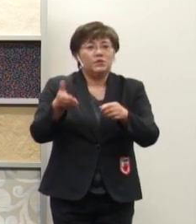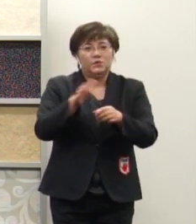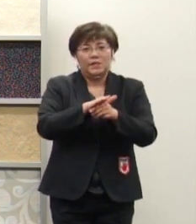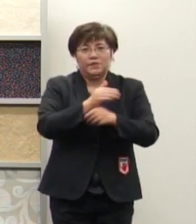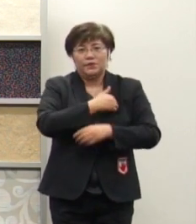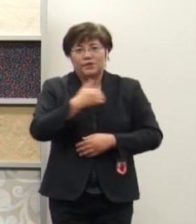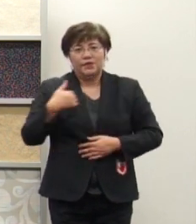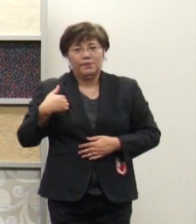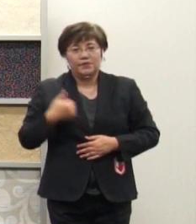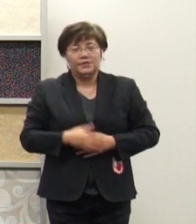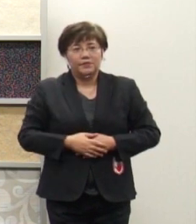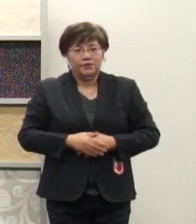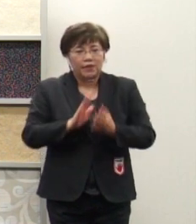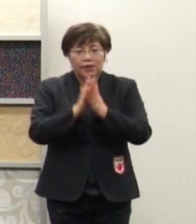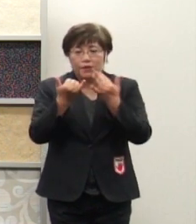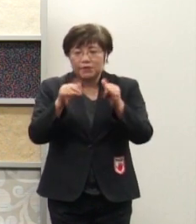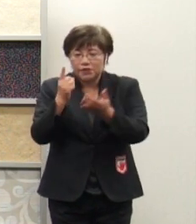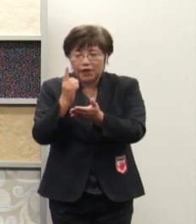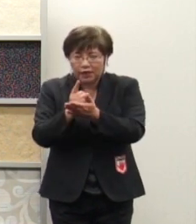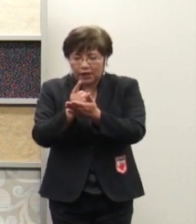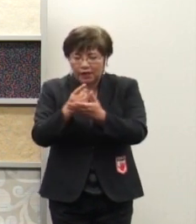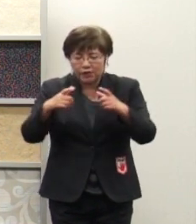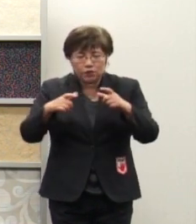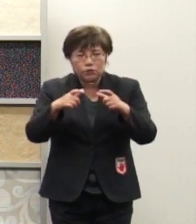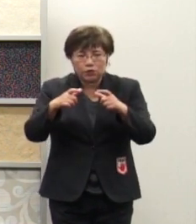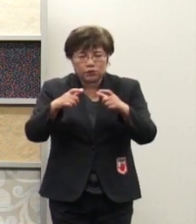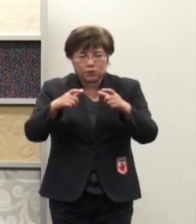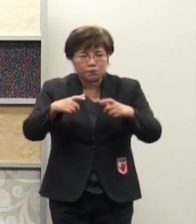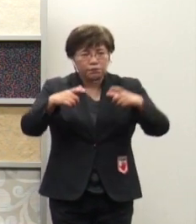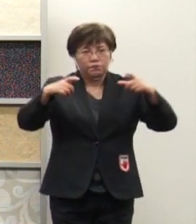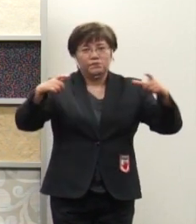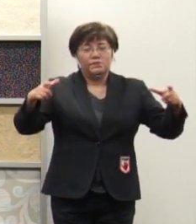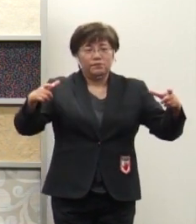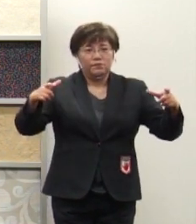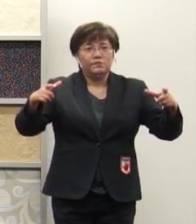県民限定で行う場合に比べまして、マーケットの拡大により